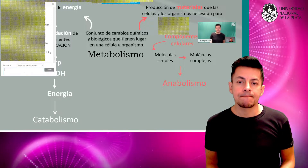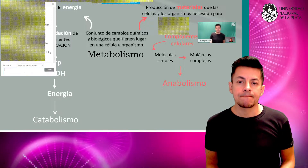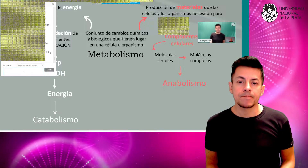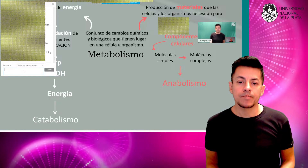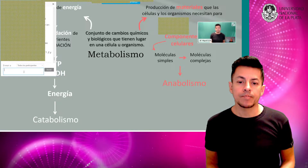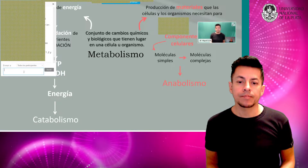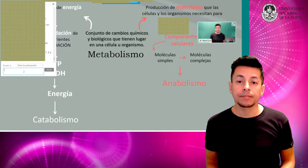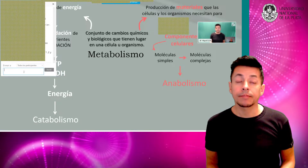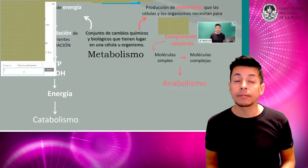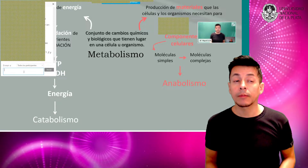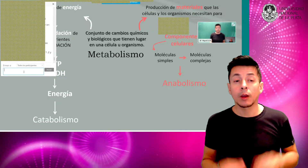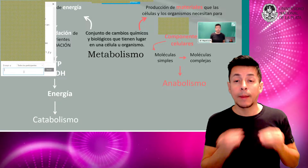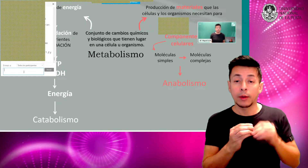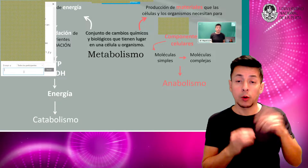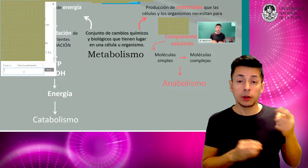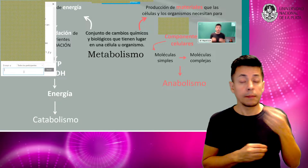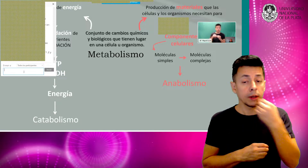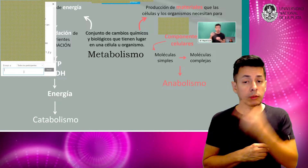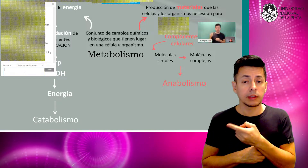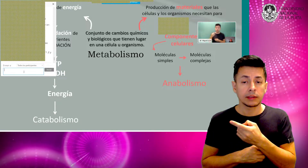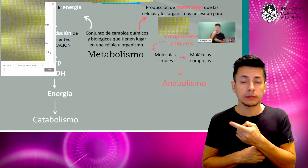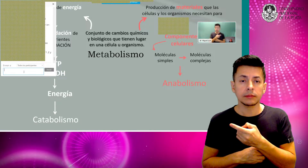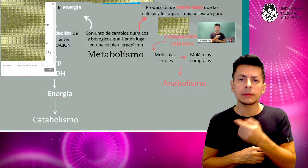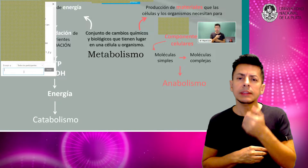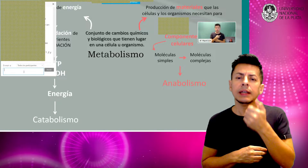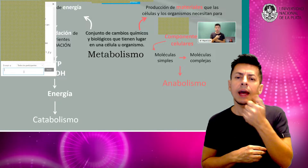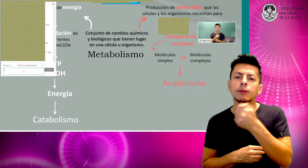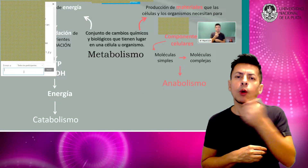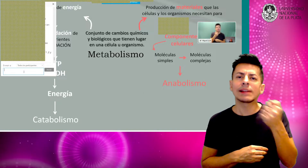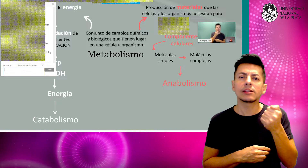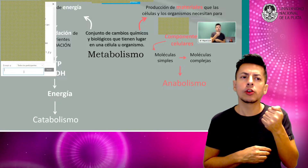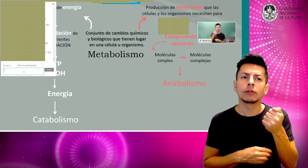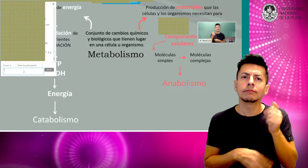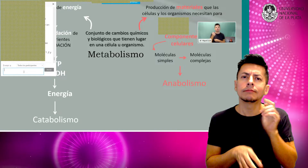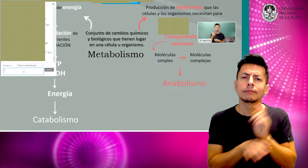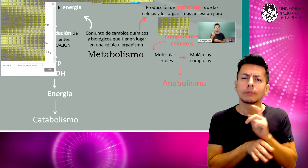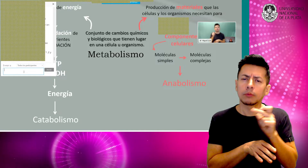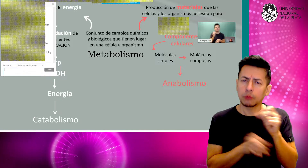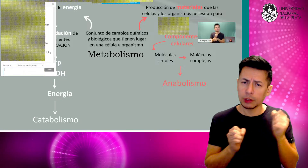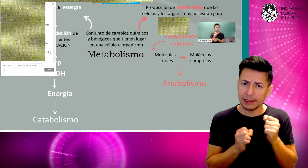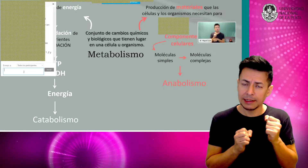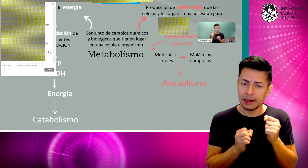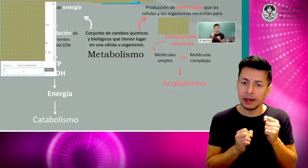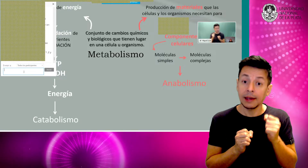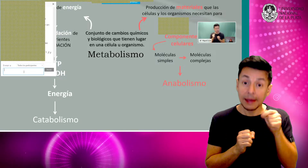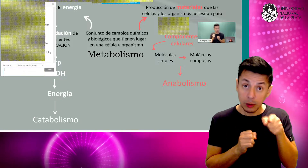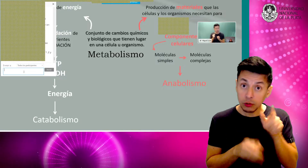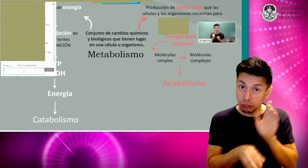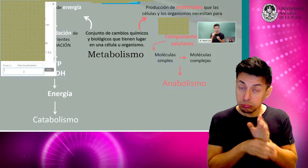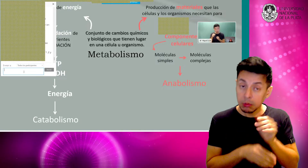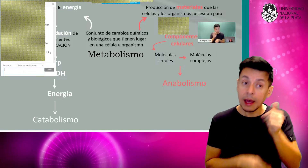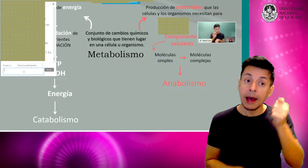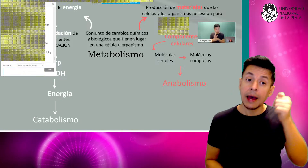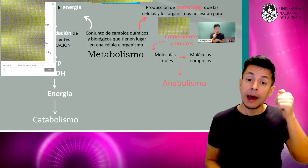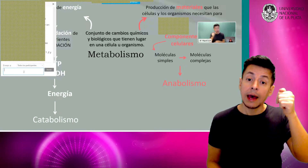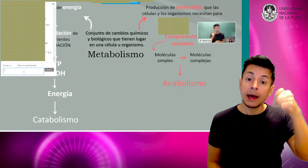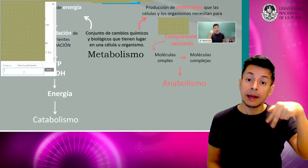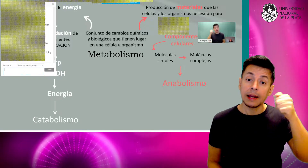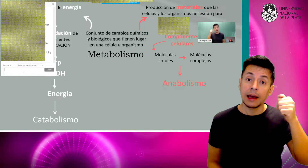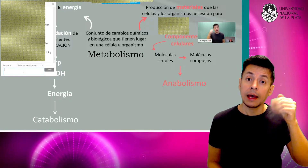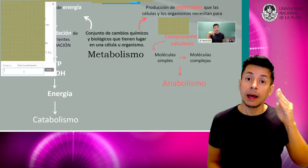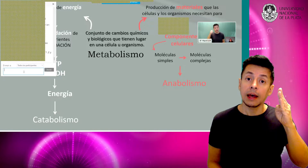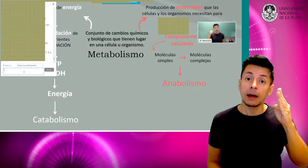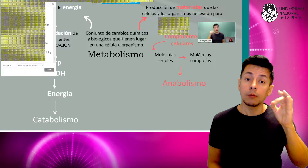Ricker me pregunta, ¿los aminoácidos forman las proteínas? Eso sería anabolismo, ¿no? Sí, a partir de aminoácidos obtener